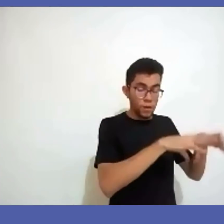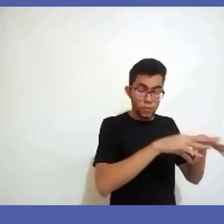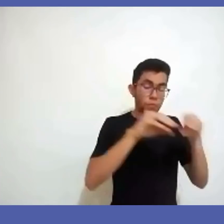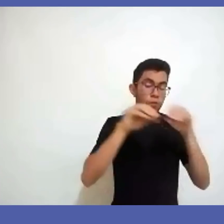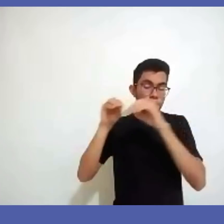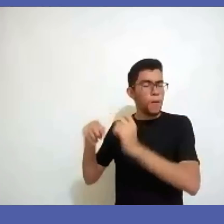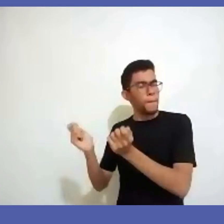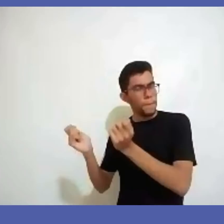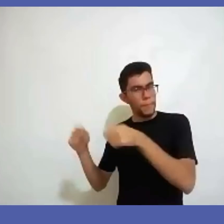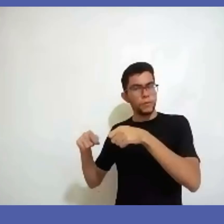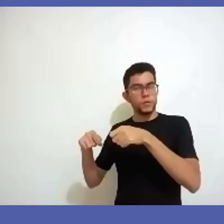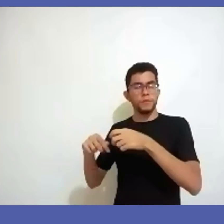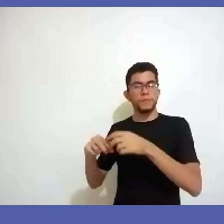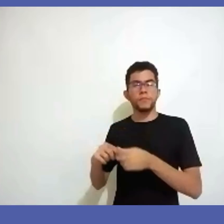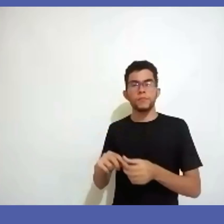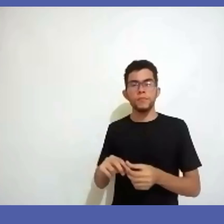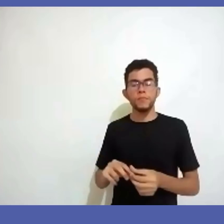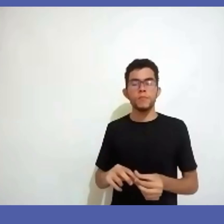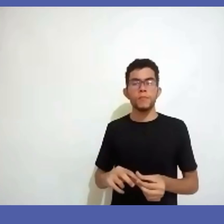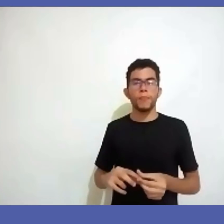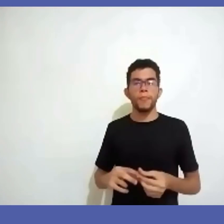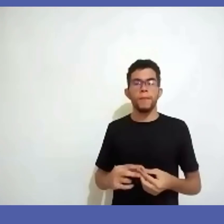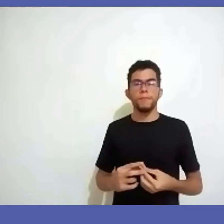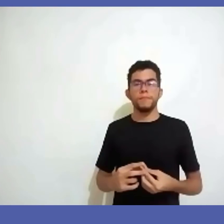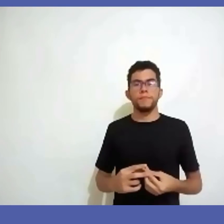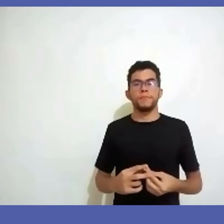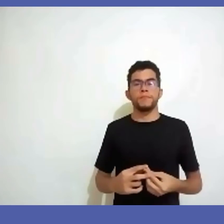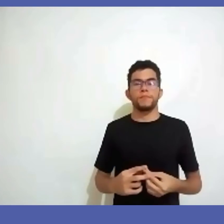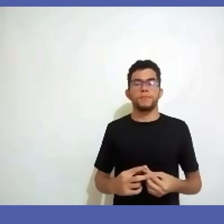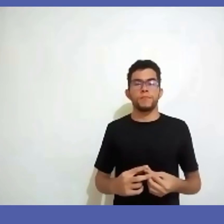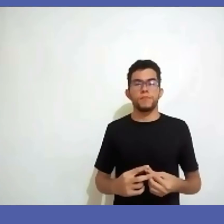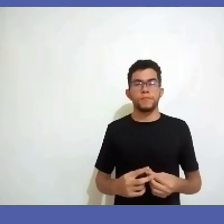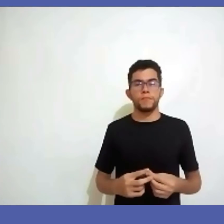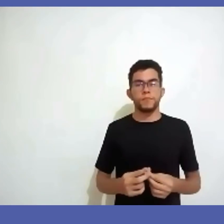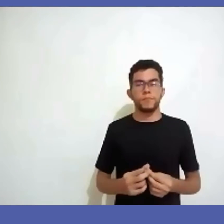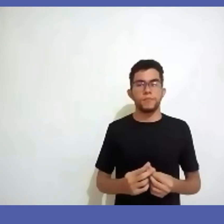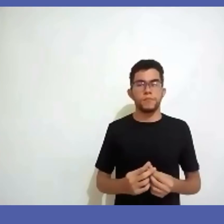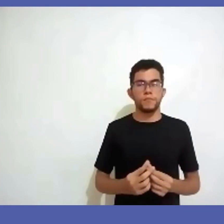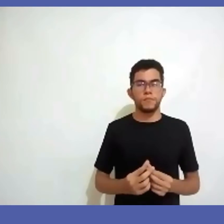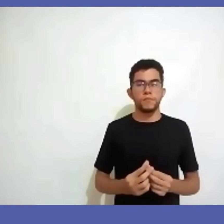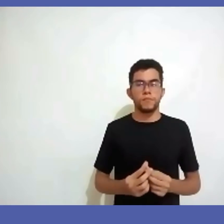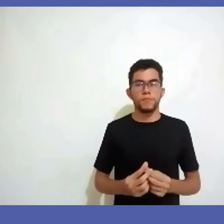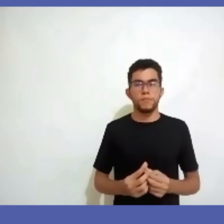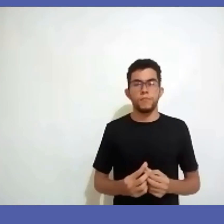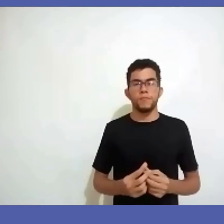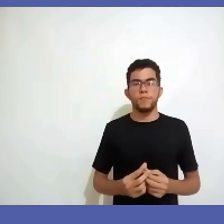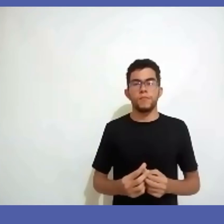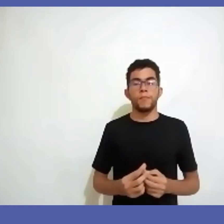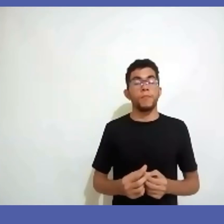lá. Então, e tudo isso, irmão, tem a ver com o Brasil também.